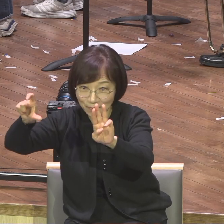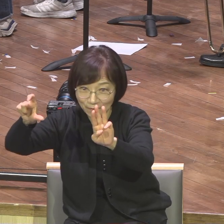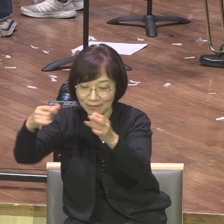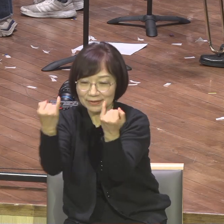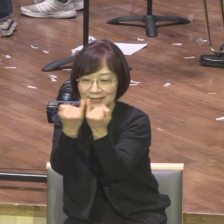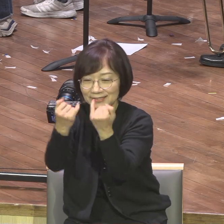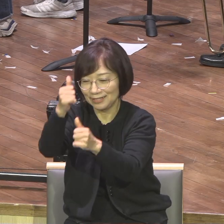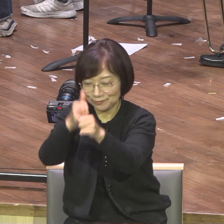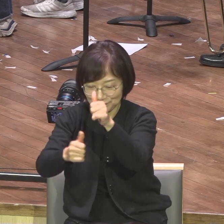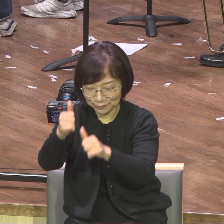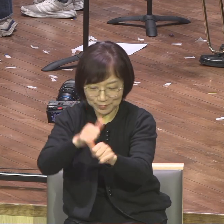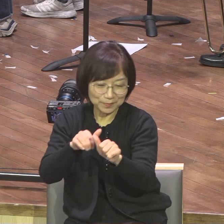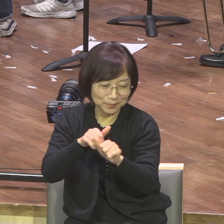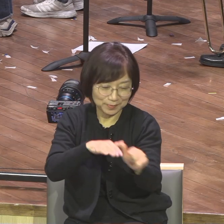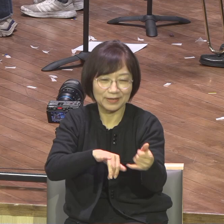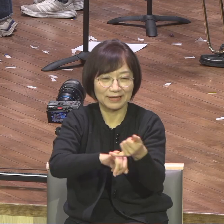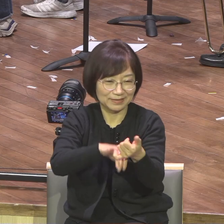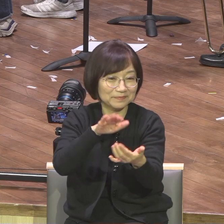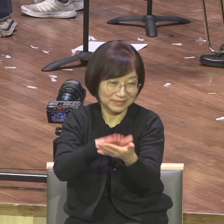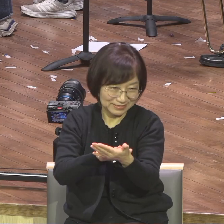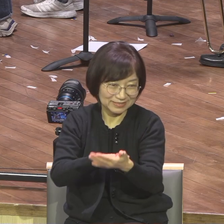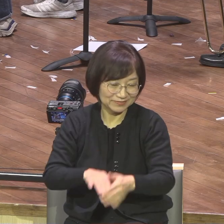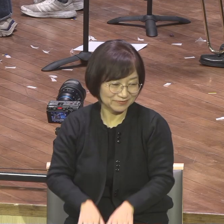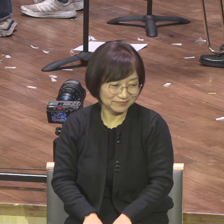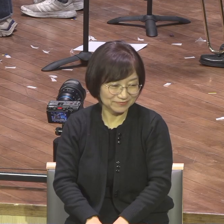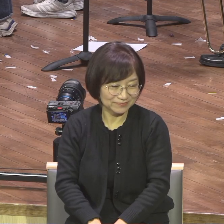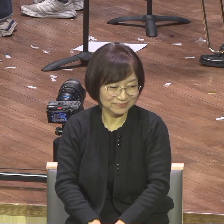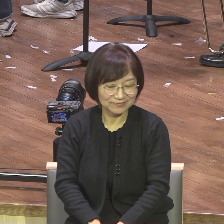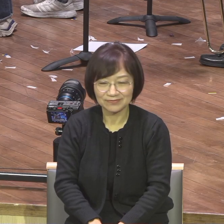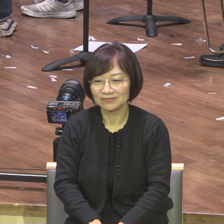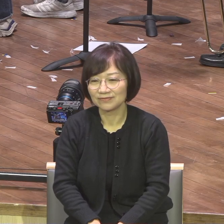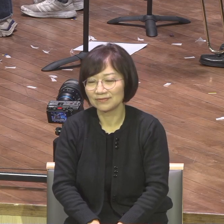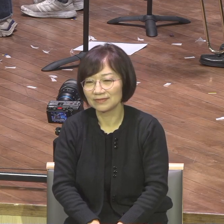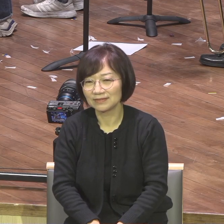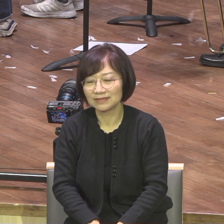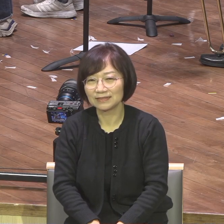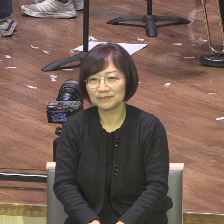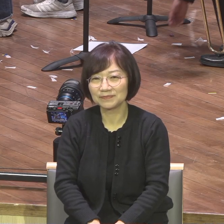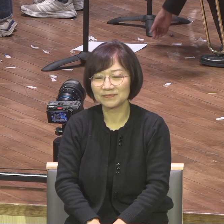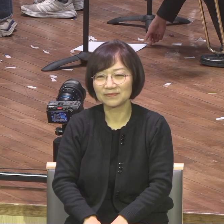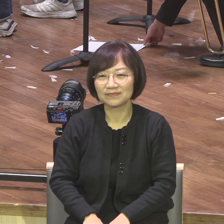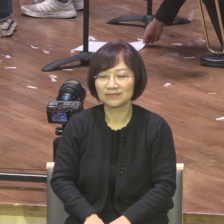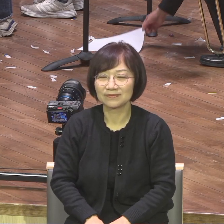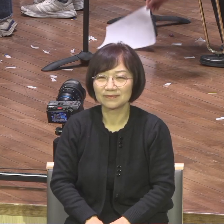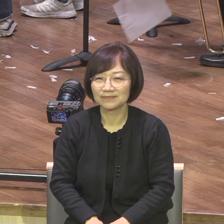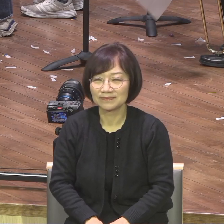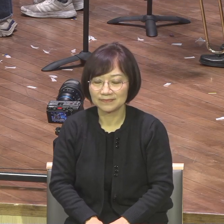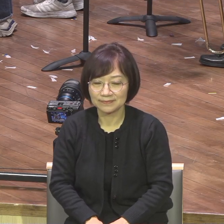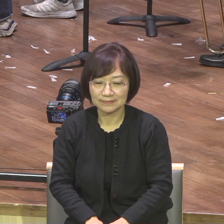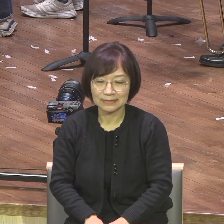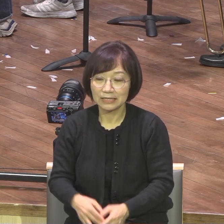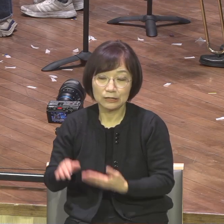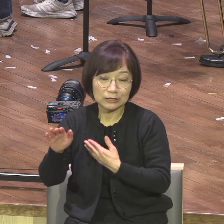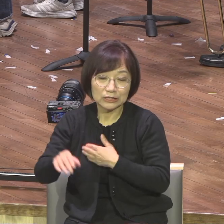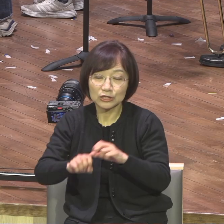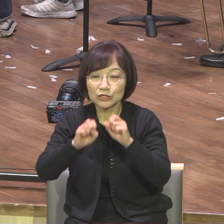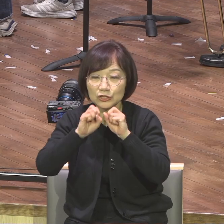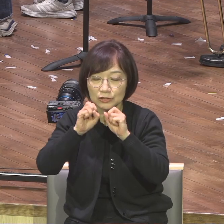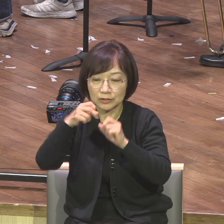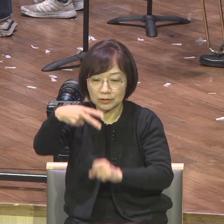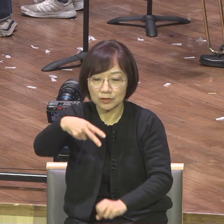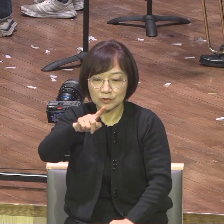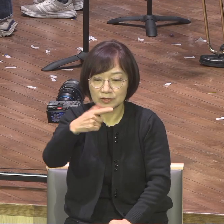후손을 보내겠다. 그래서 끊임없이 그 말씀하신 이후로 세운 선지자를